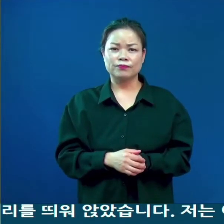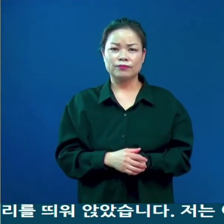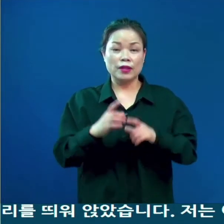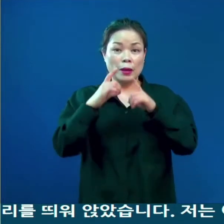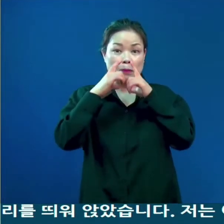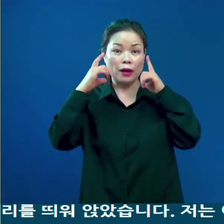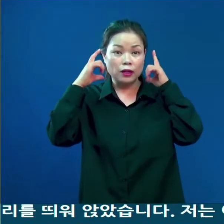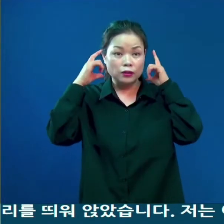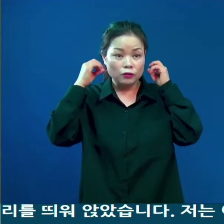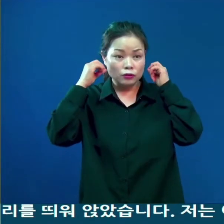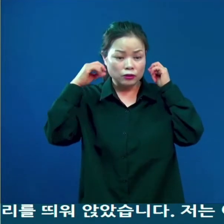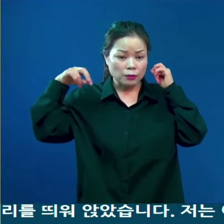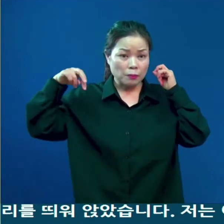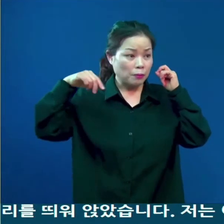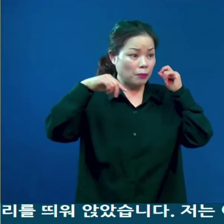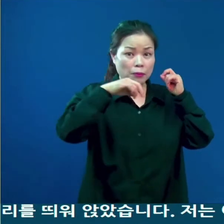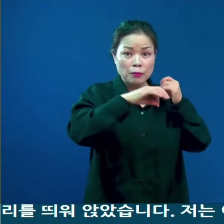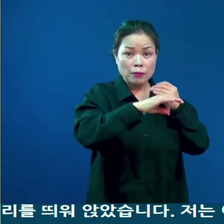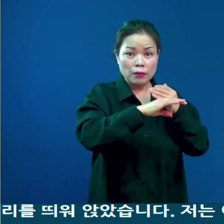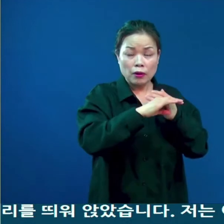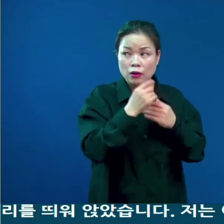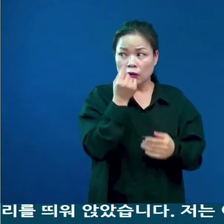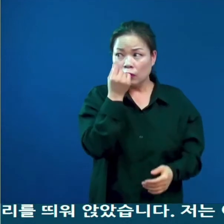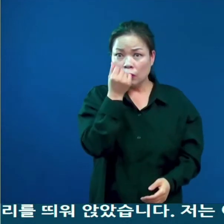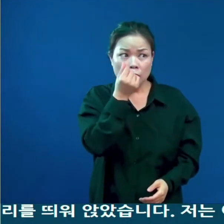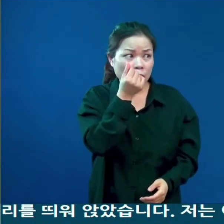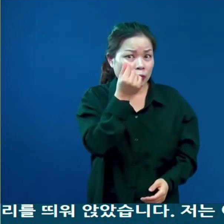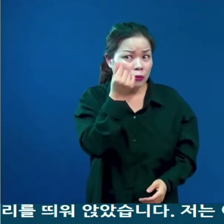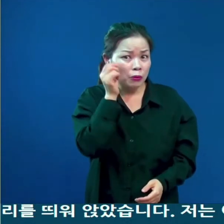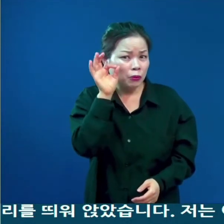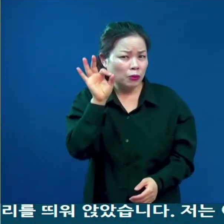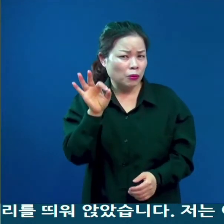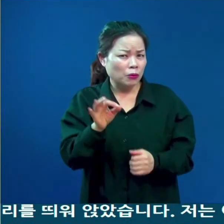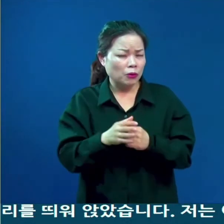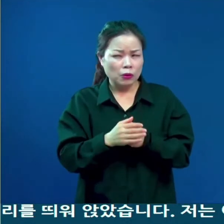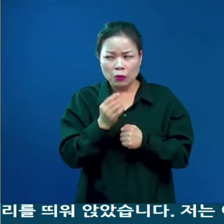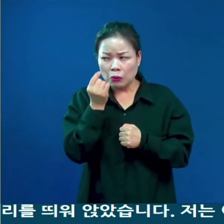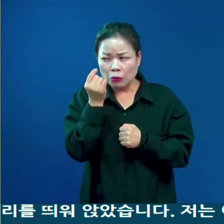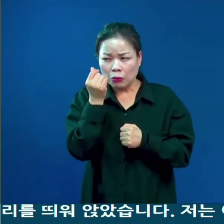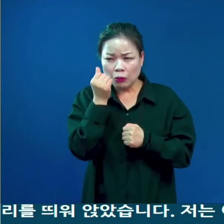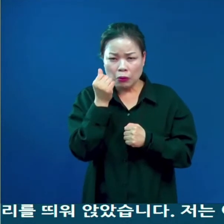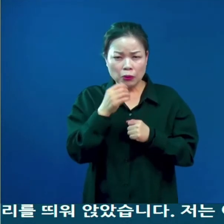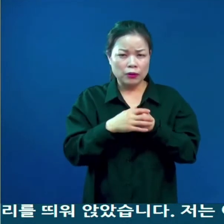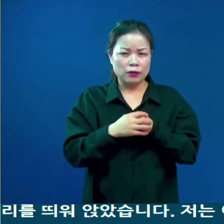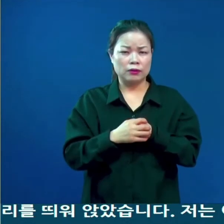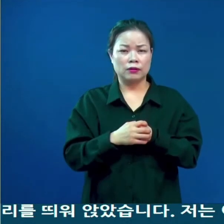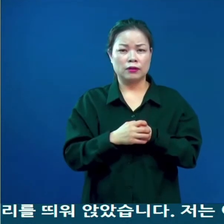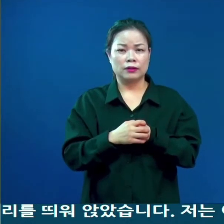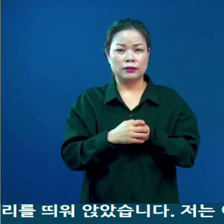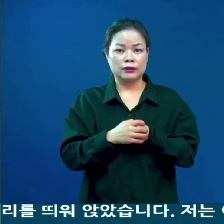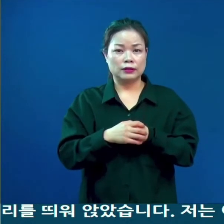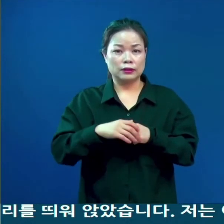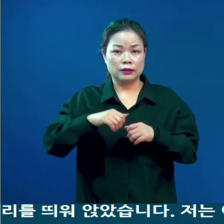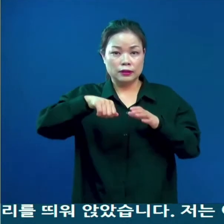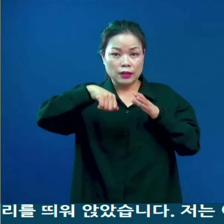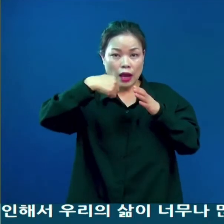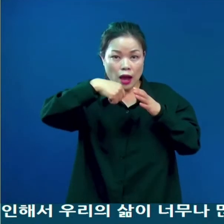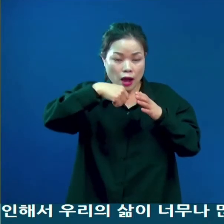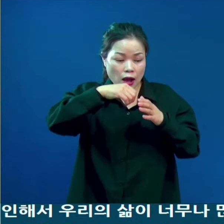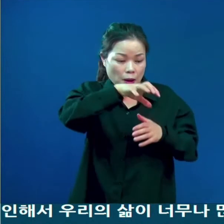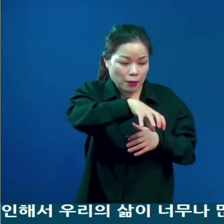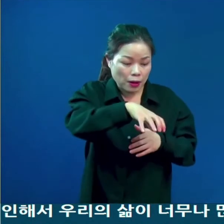마스크를 쓰지 않고 길을 가게 되면은 눈치가 보여요. 눈치가 보여요. 식당에